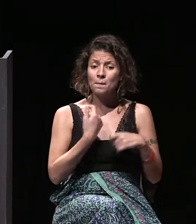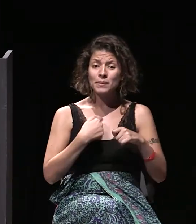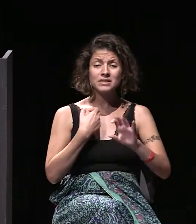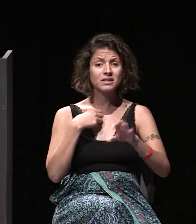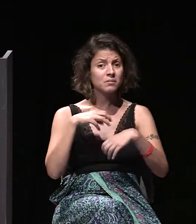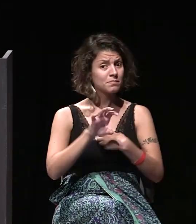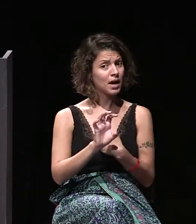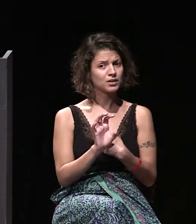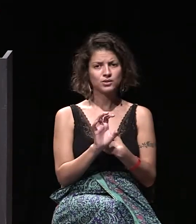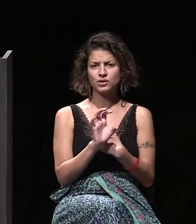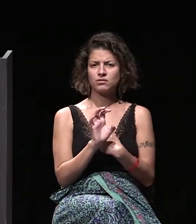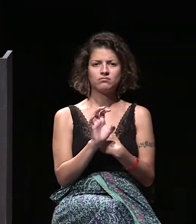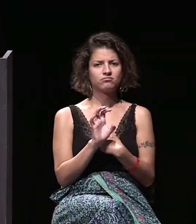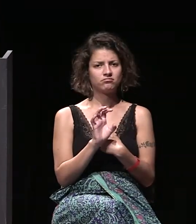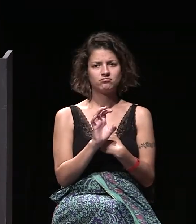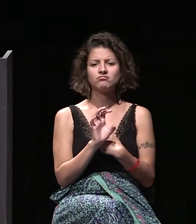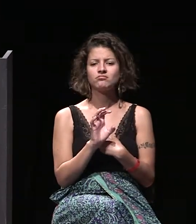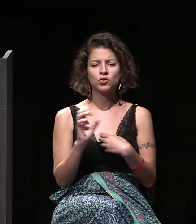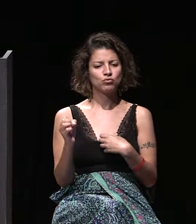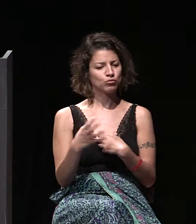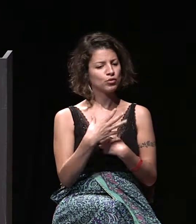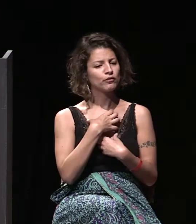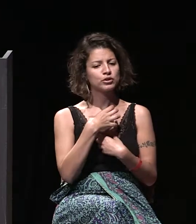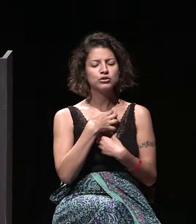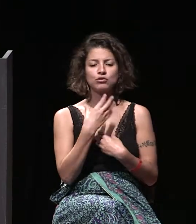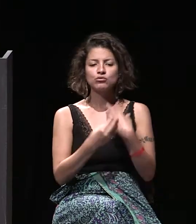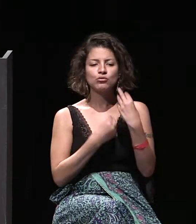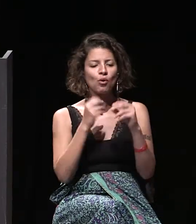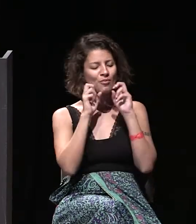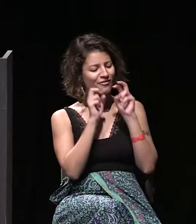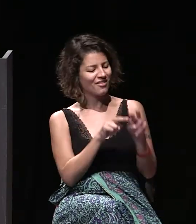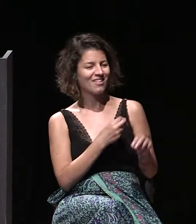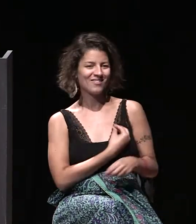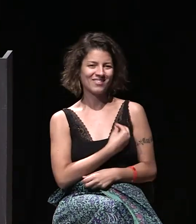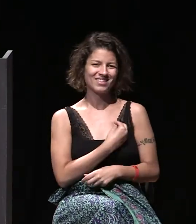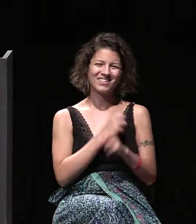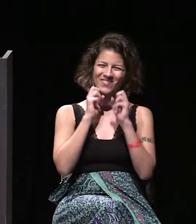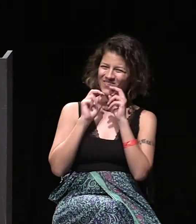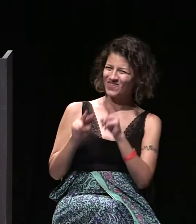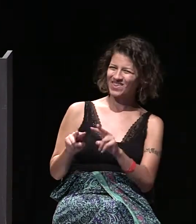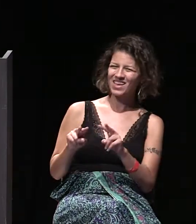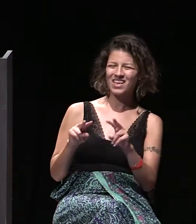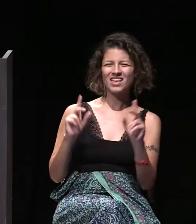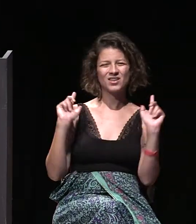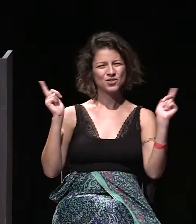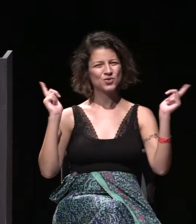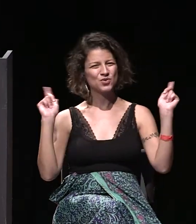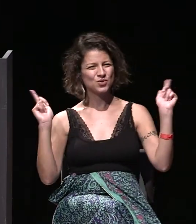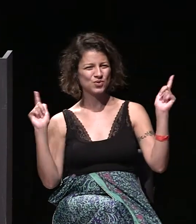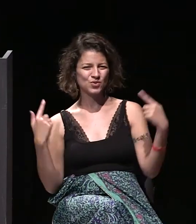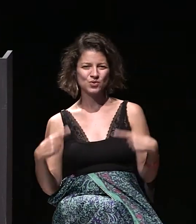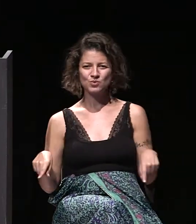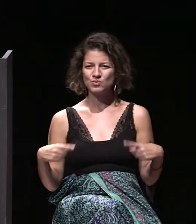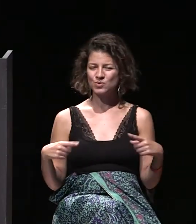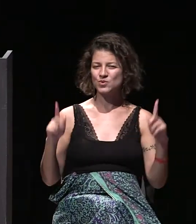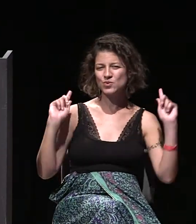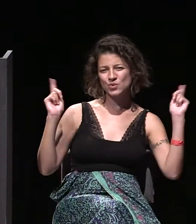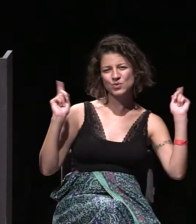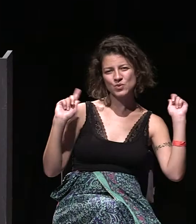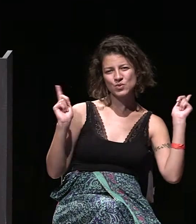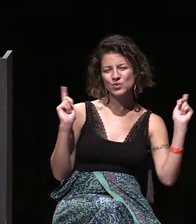eles, com essas novas maneiras de que eles têm de ver a vida e de curtir a música, curtir suas